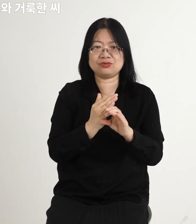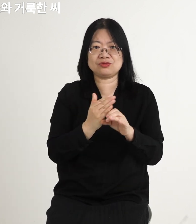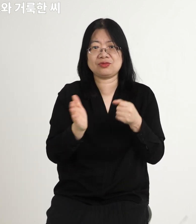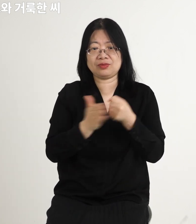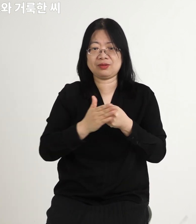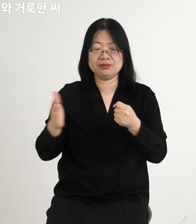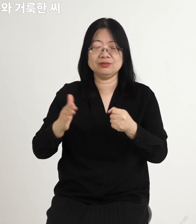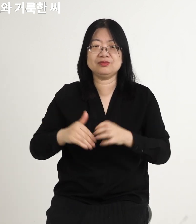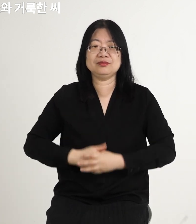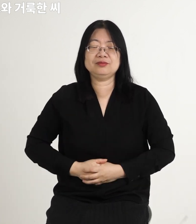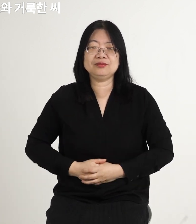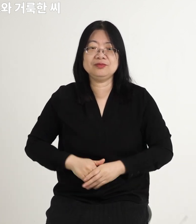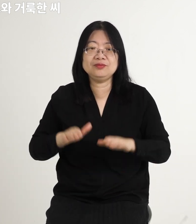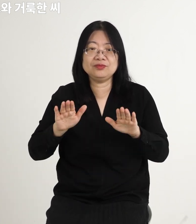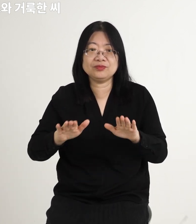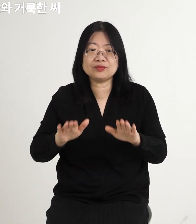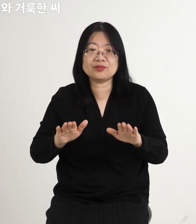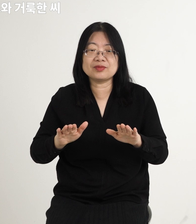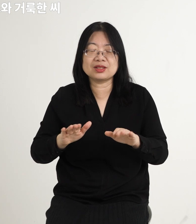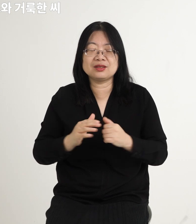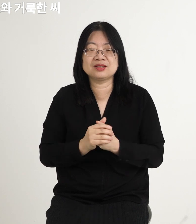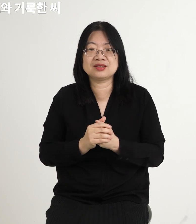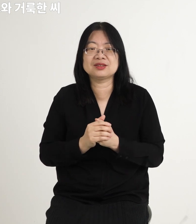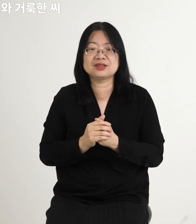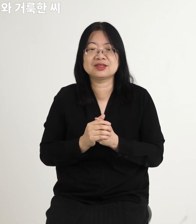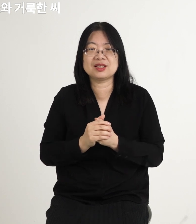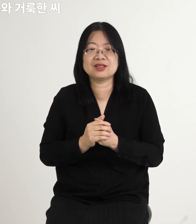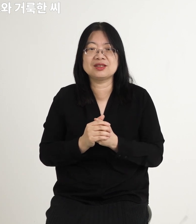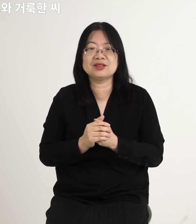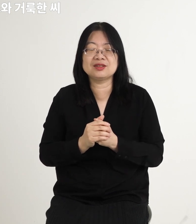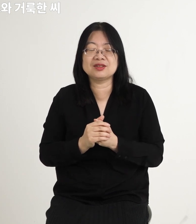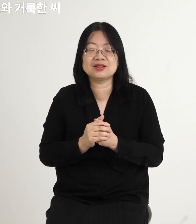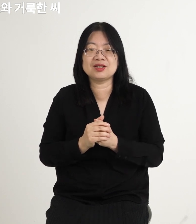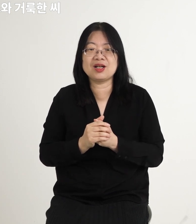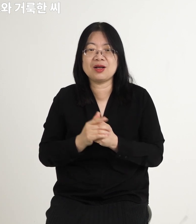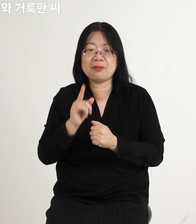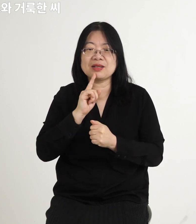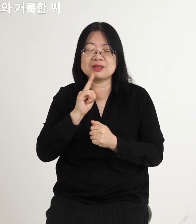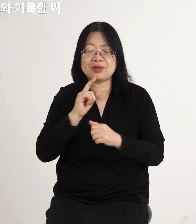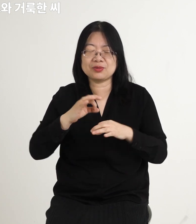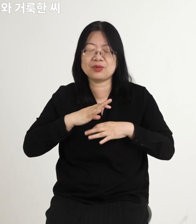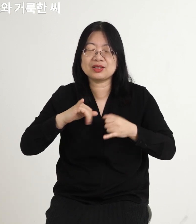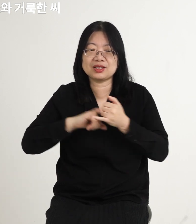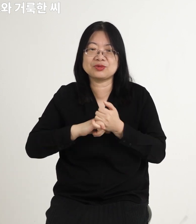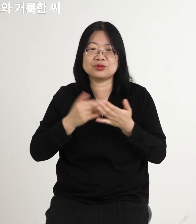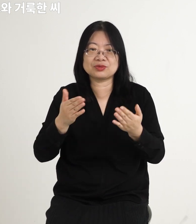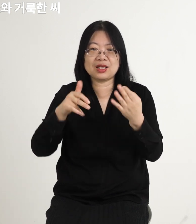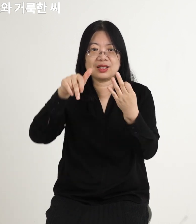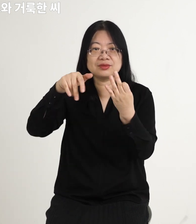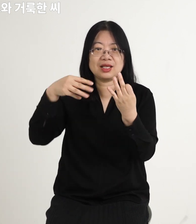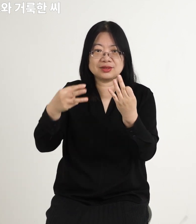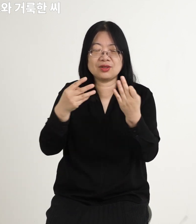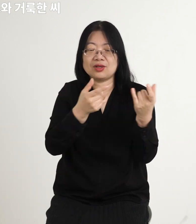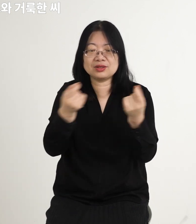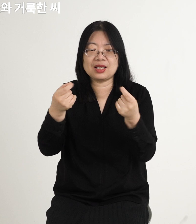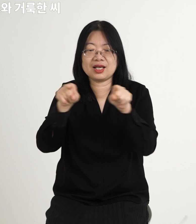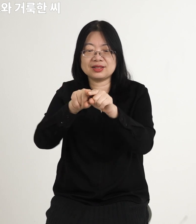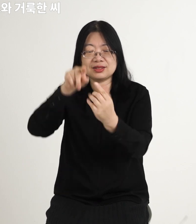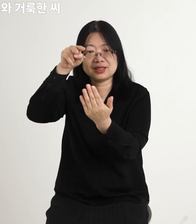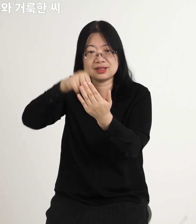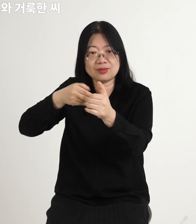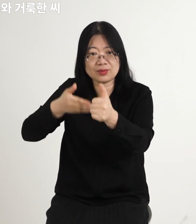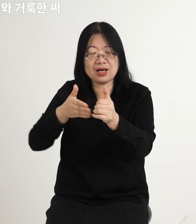그러면서 오늘 본문인 놀라운 약속을 하십니다. 자, 14절 전체가 한번 같이